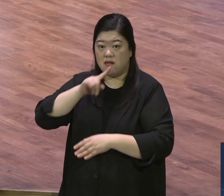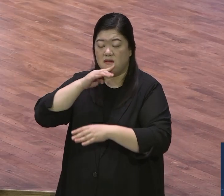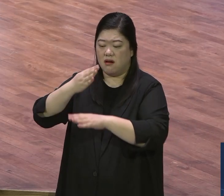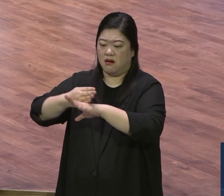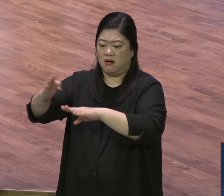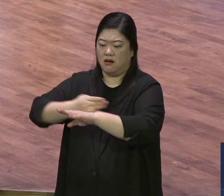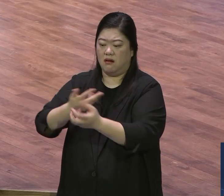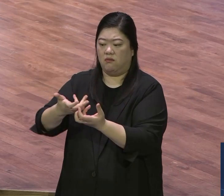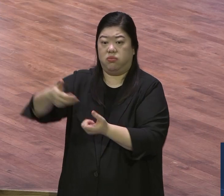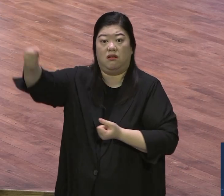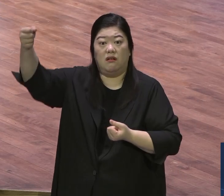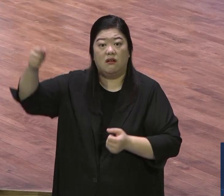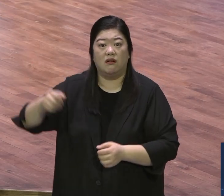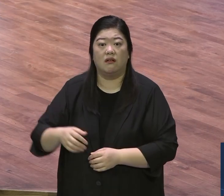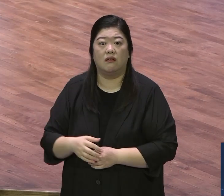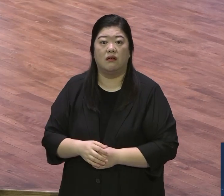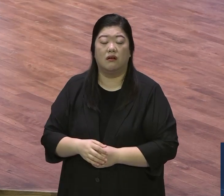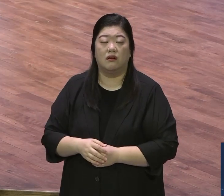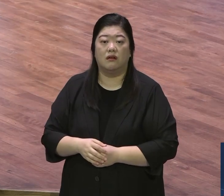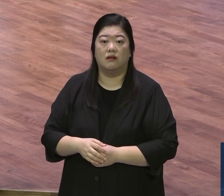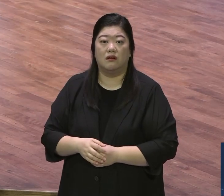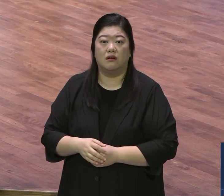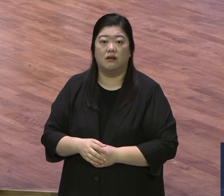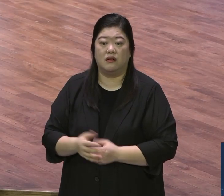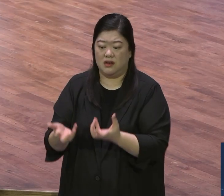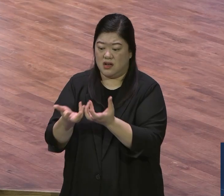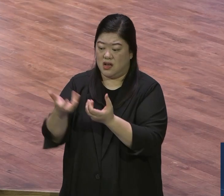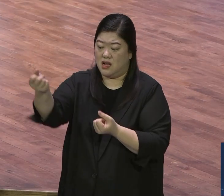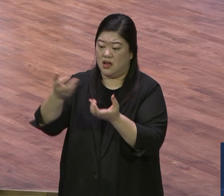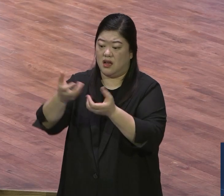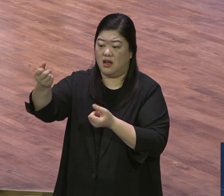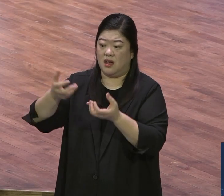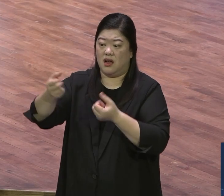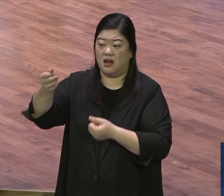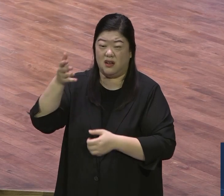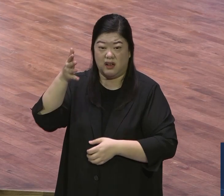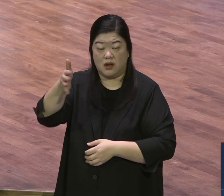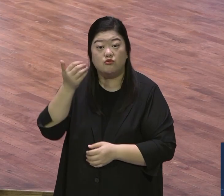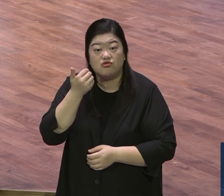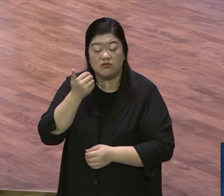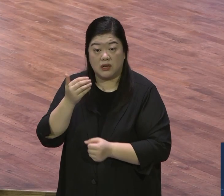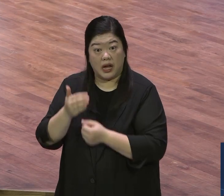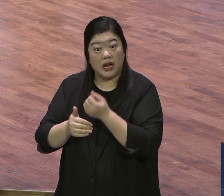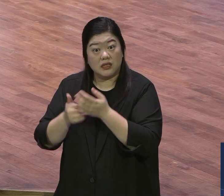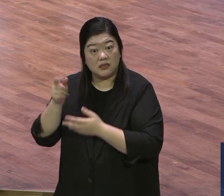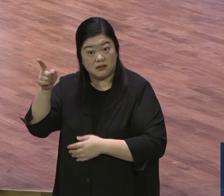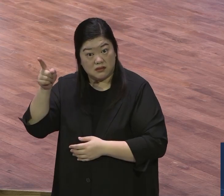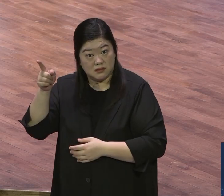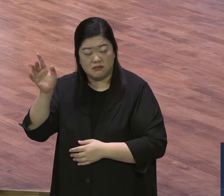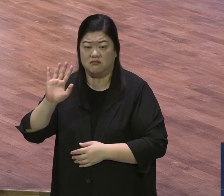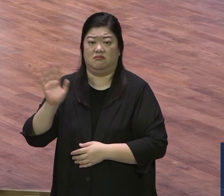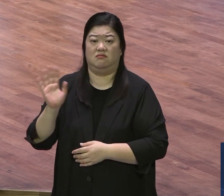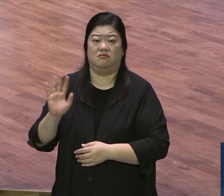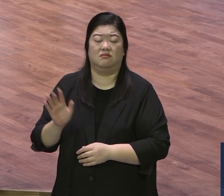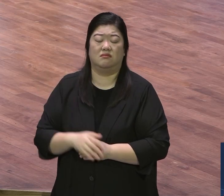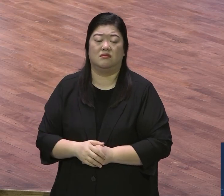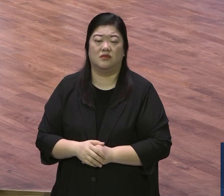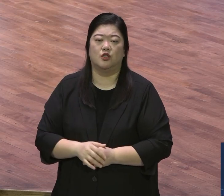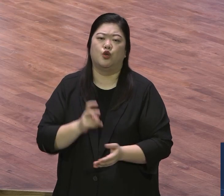서로 싸우게 하고 누가 하는 짓입니까 하나님의 하나님을 거예요 그걸 보금에 하는 겁니까